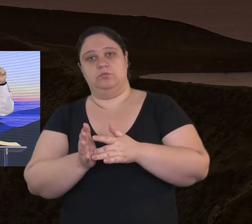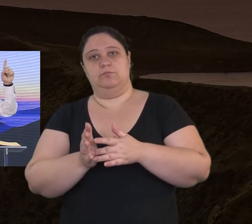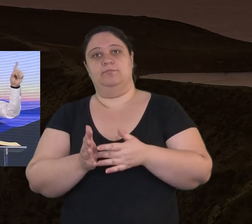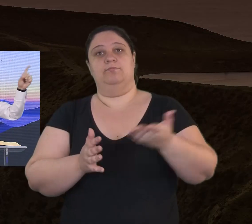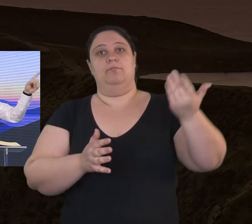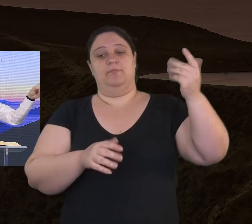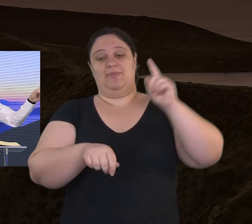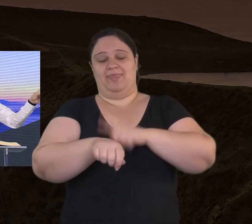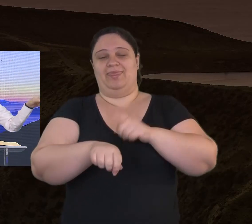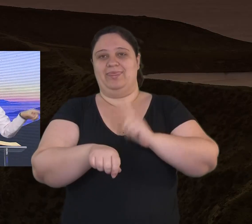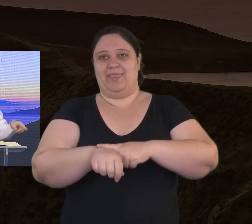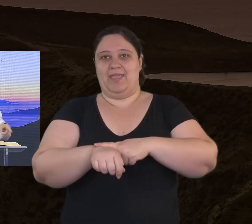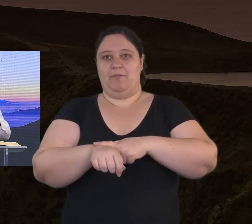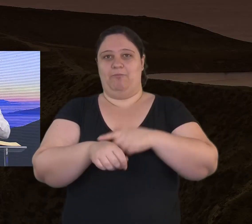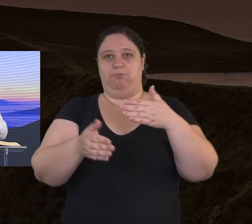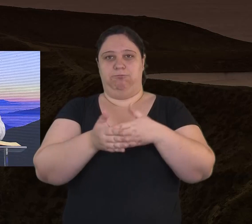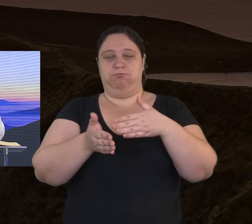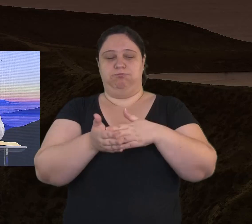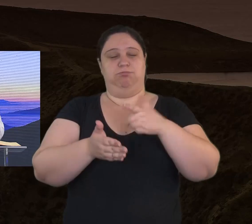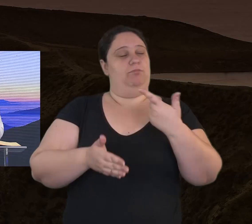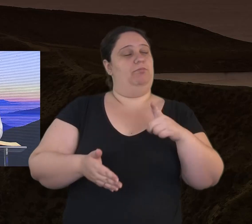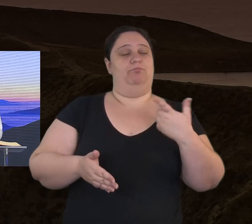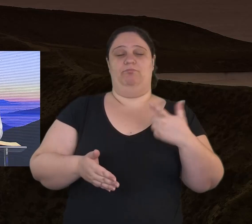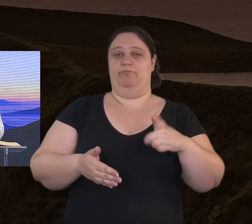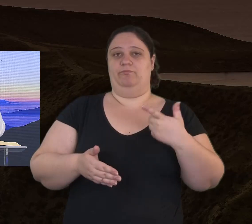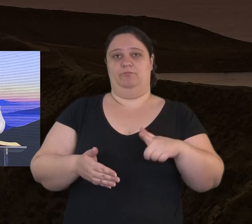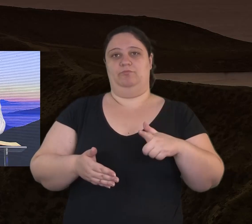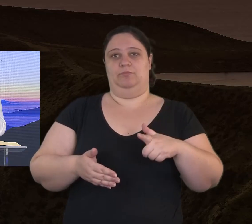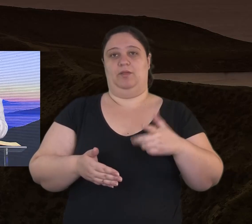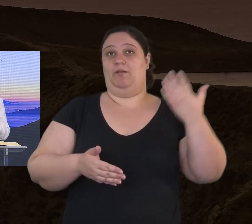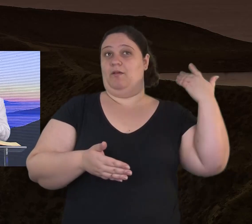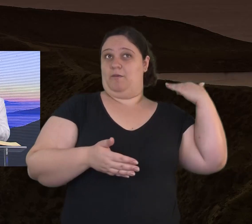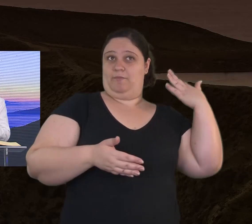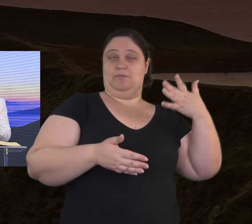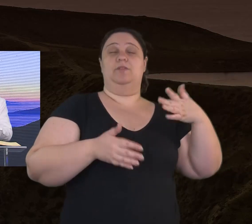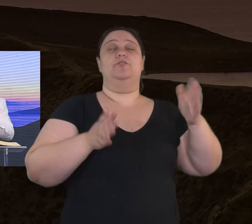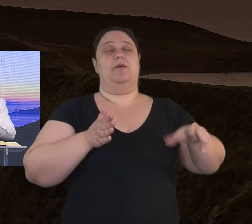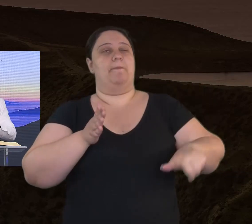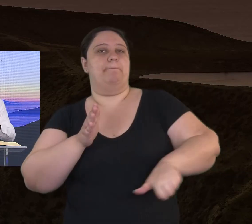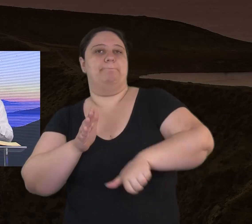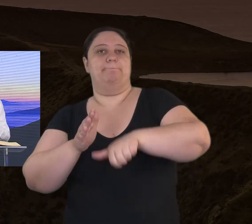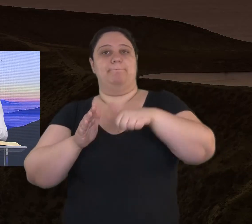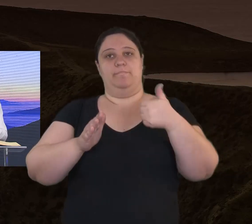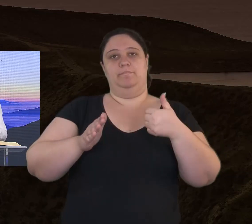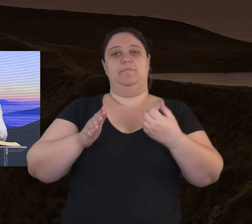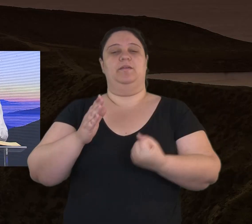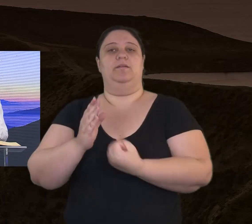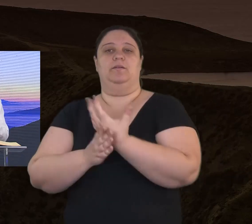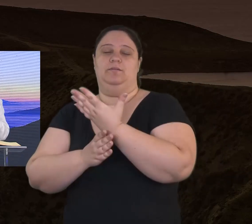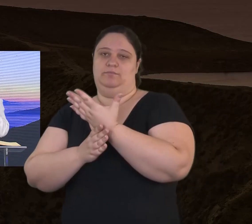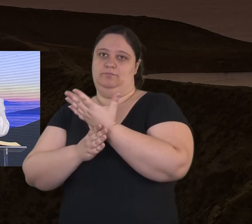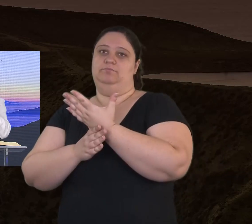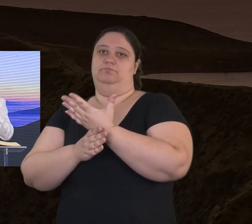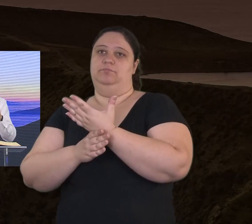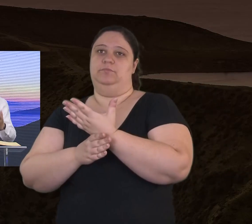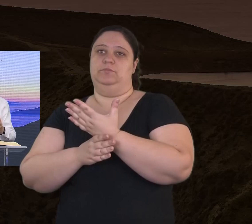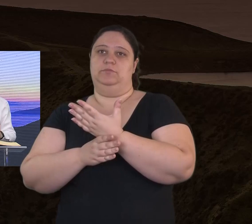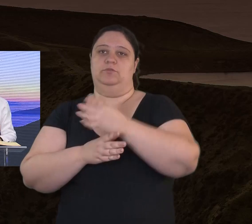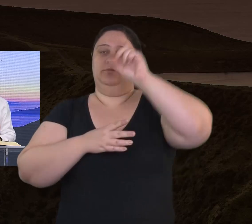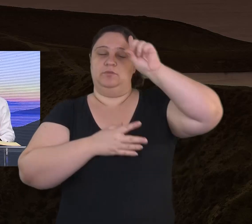possuía a humanidade e ele se tornou primogênito de toda a criação e a imagem do